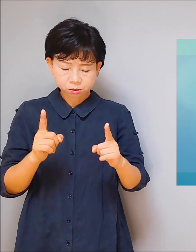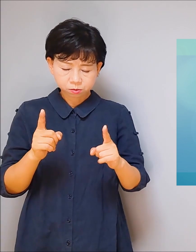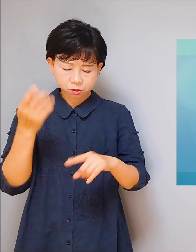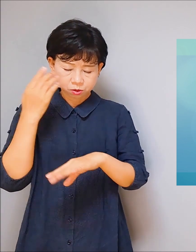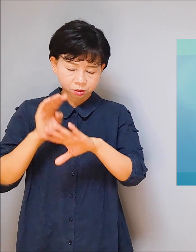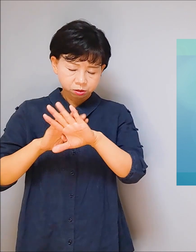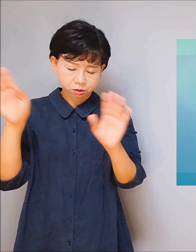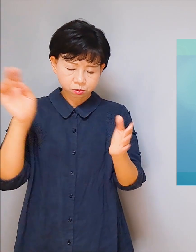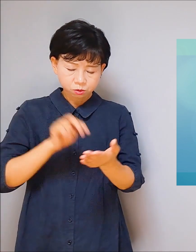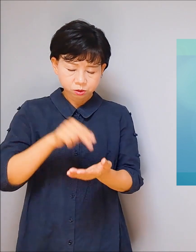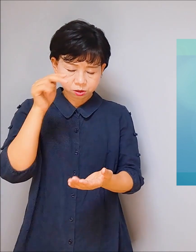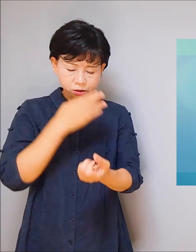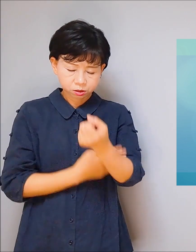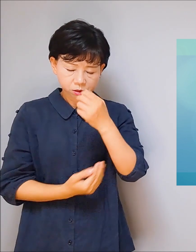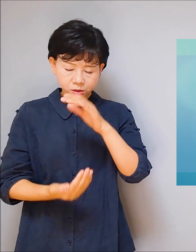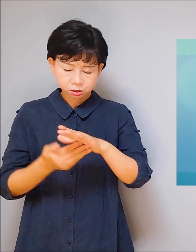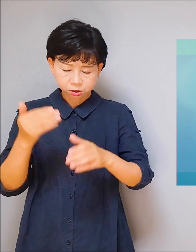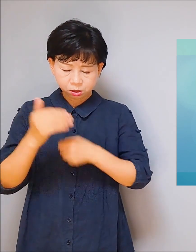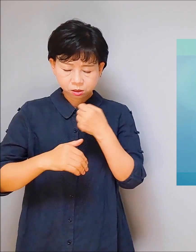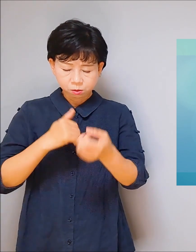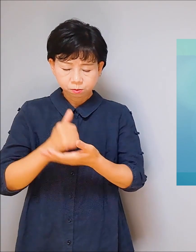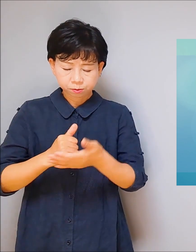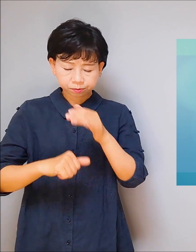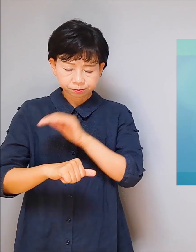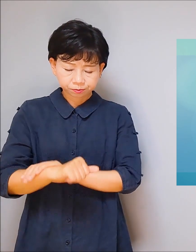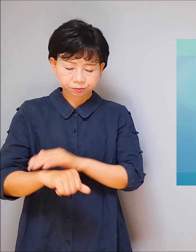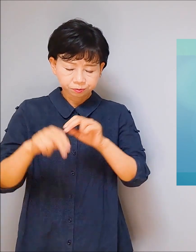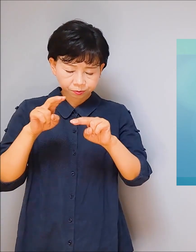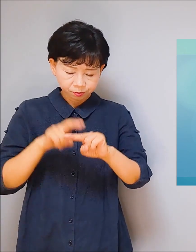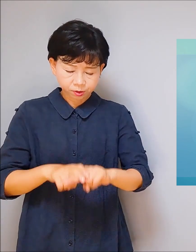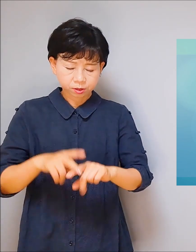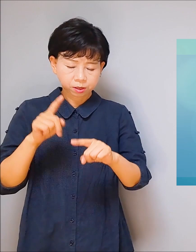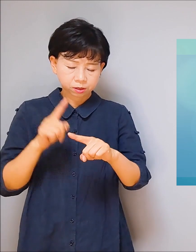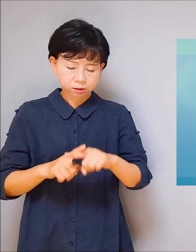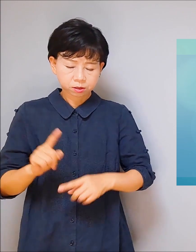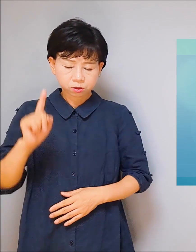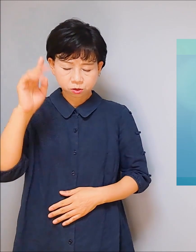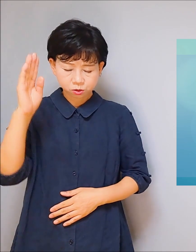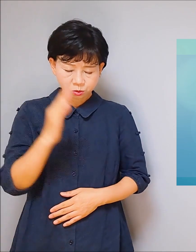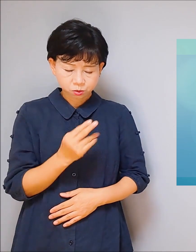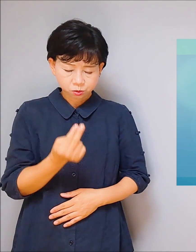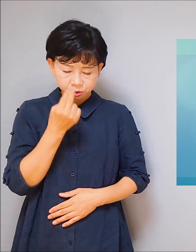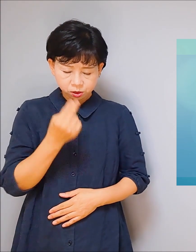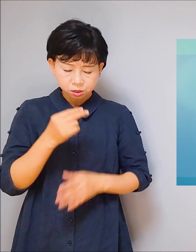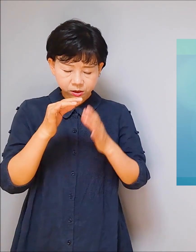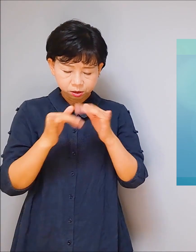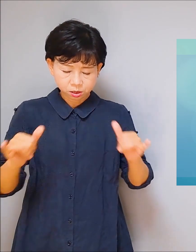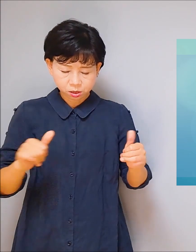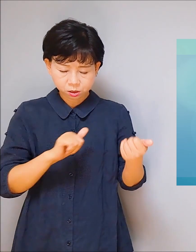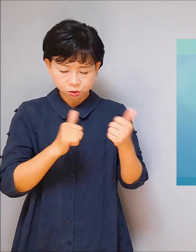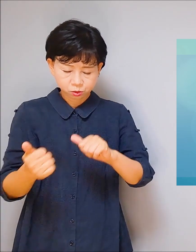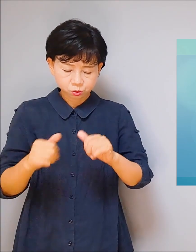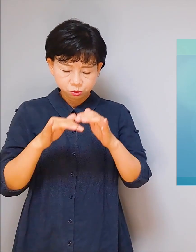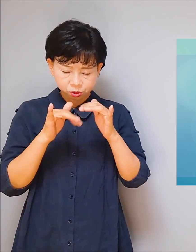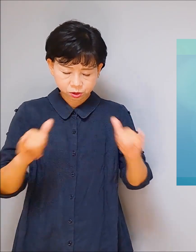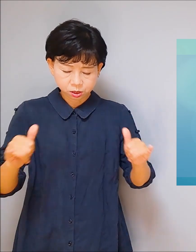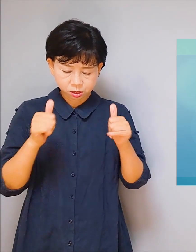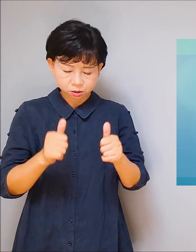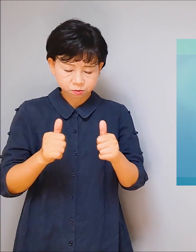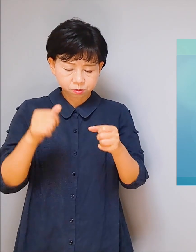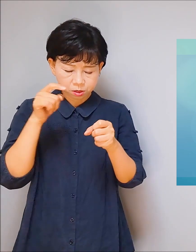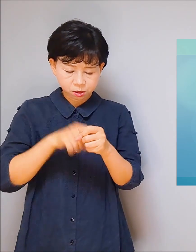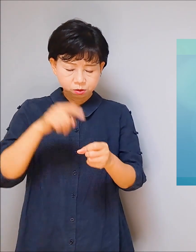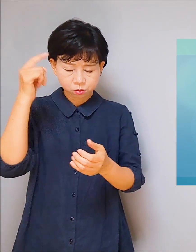살아나시며 하늘에 오르사 전능하신 하나님 우편에 앉아 계시다가 저리로서 산자와 죽은 자를